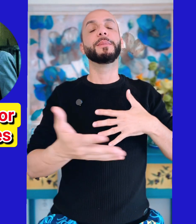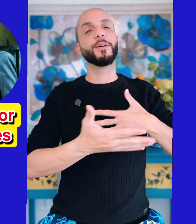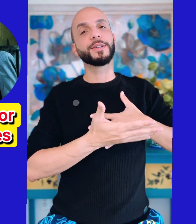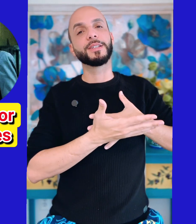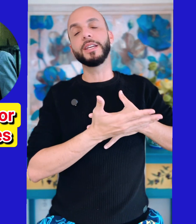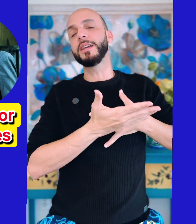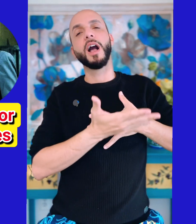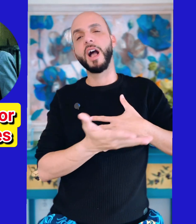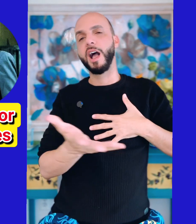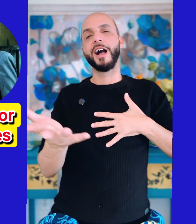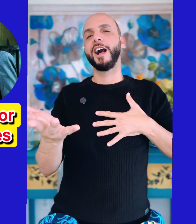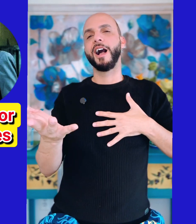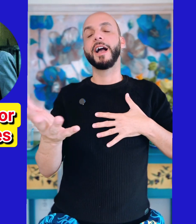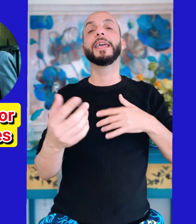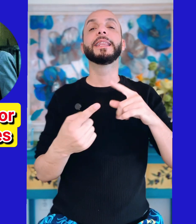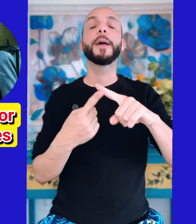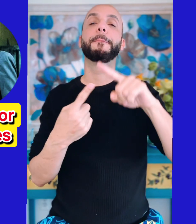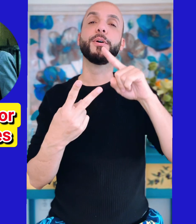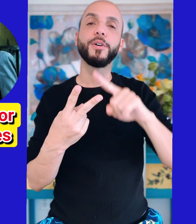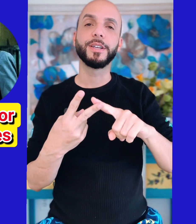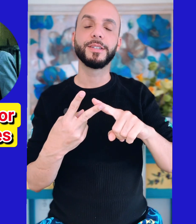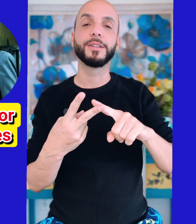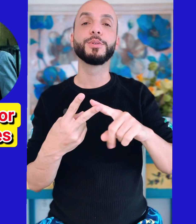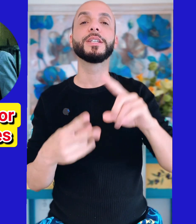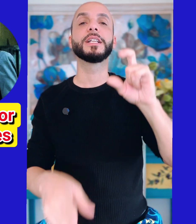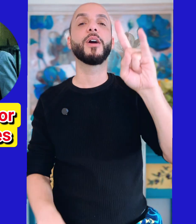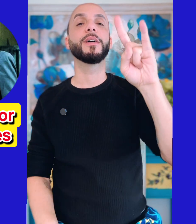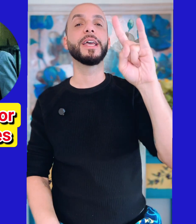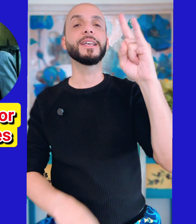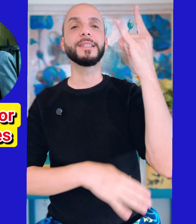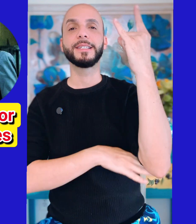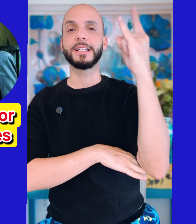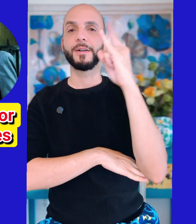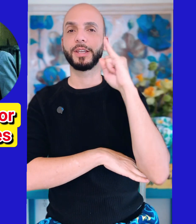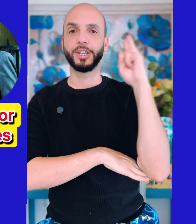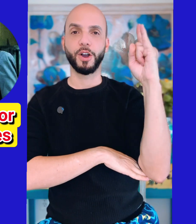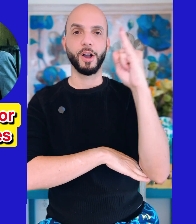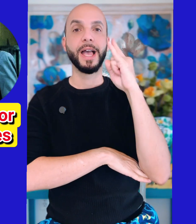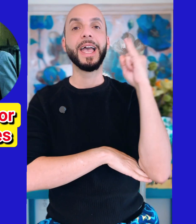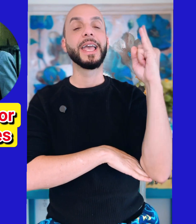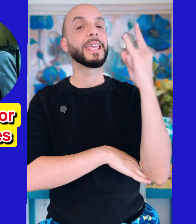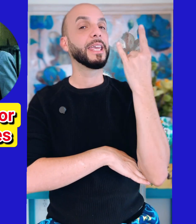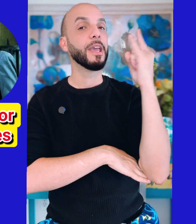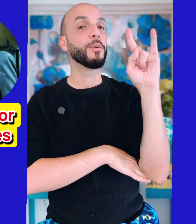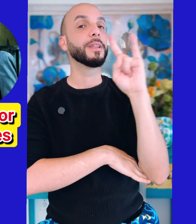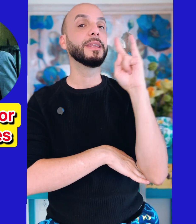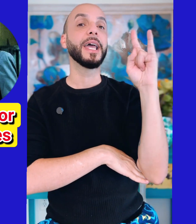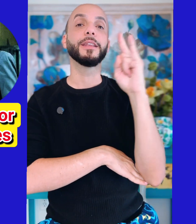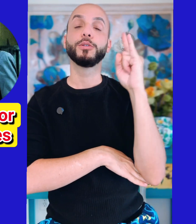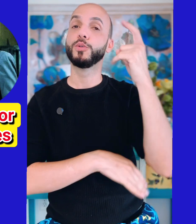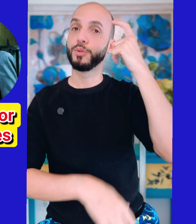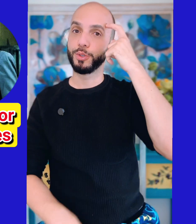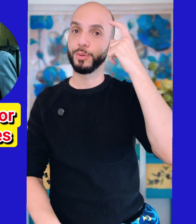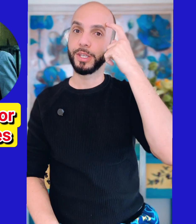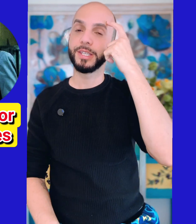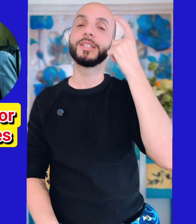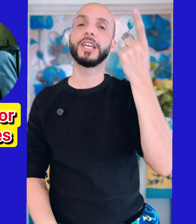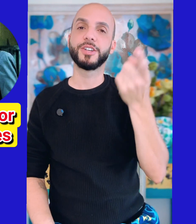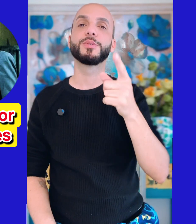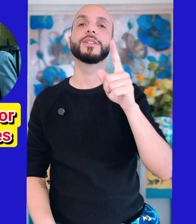primeiro assim, e depois o sinal, esse sinal aqui, ó, que eu deduzo que seja o